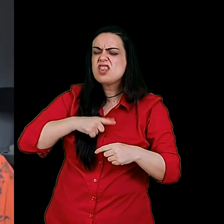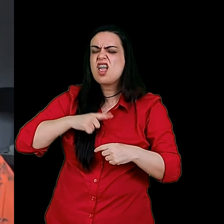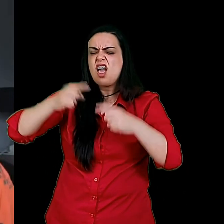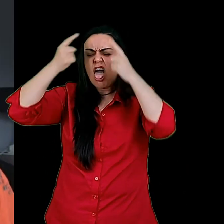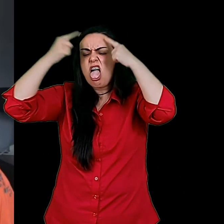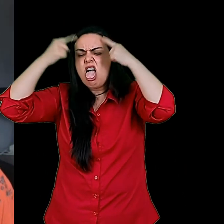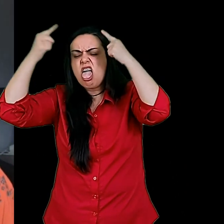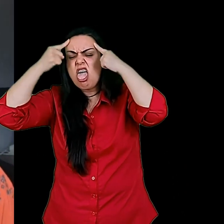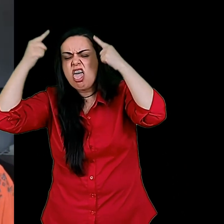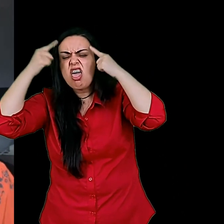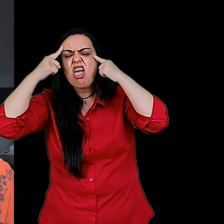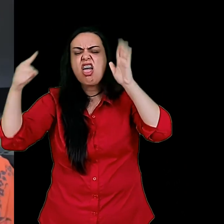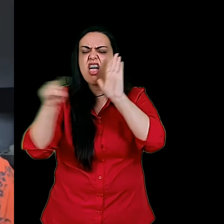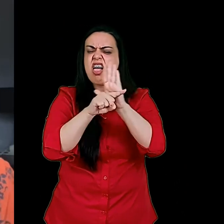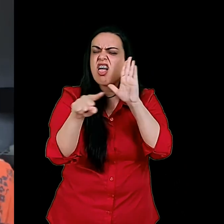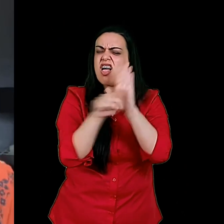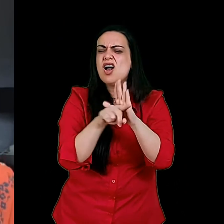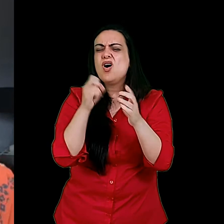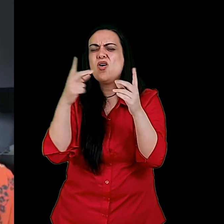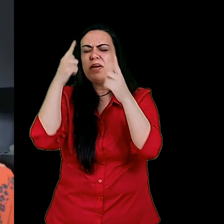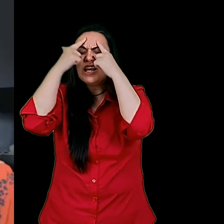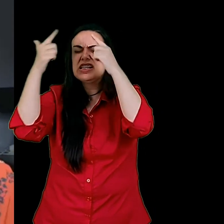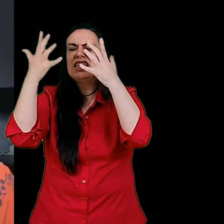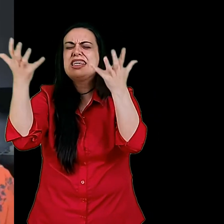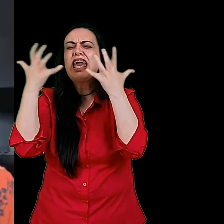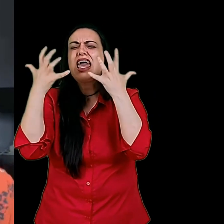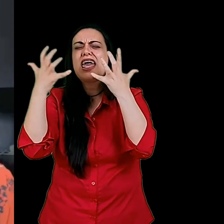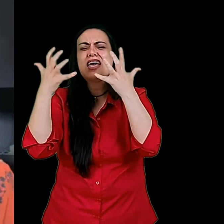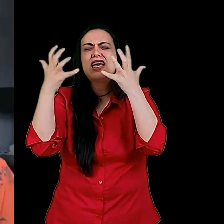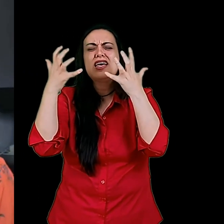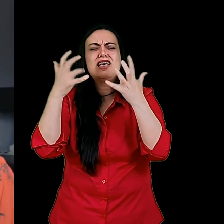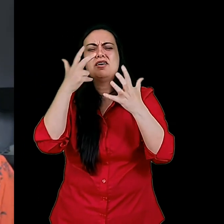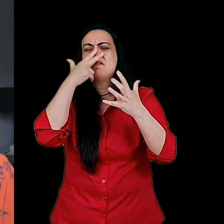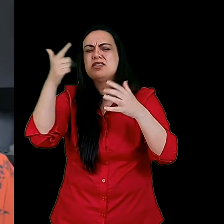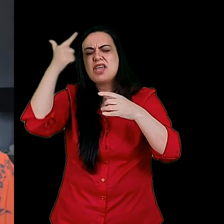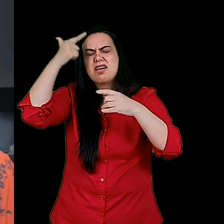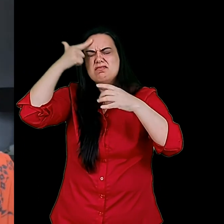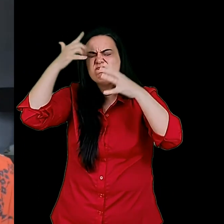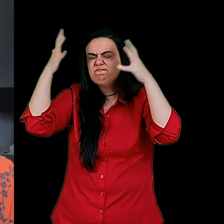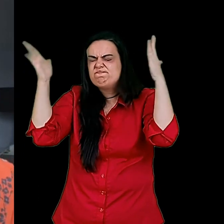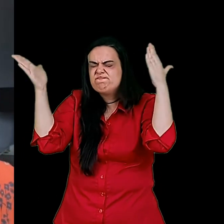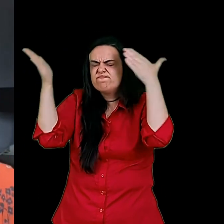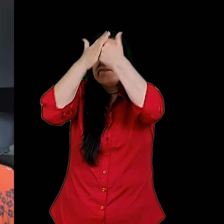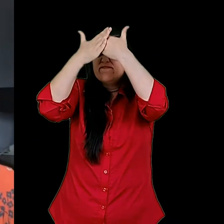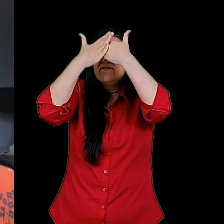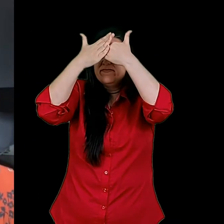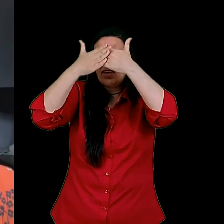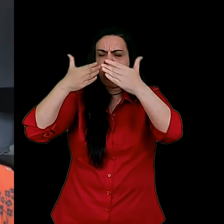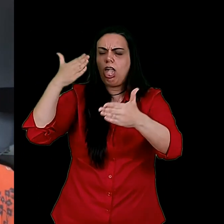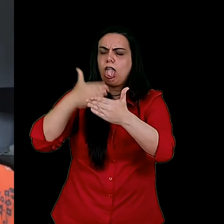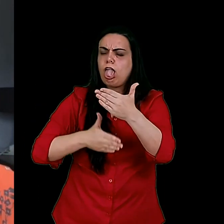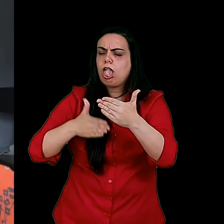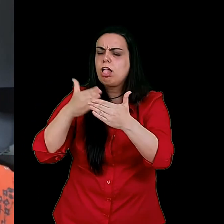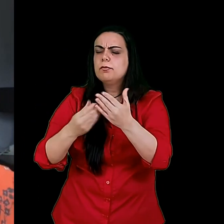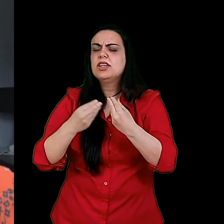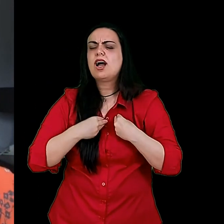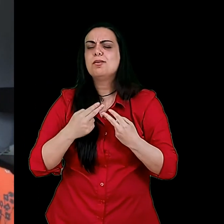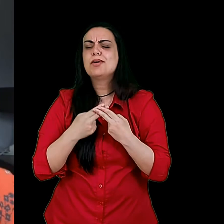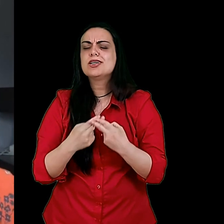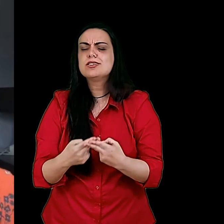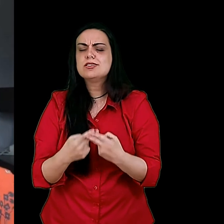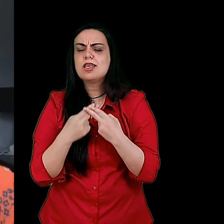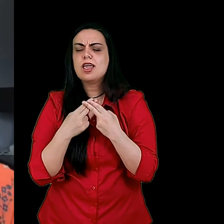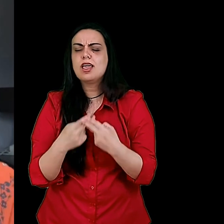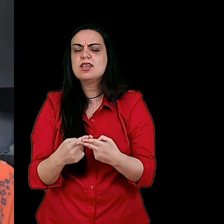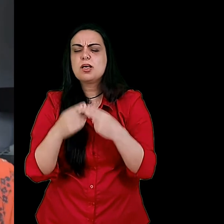neurose, uma perturbação mental que quer capturar minha mente, me impedindo de exercer a virtude da paciência para ouvir a